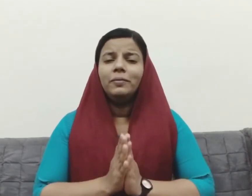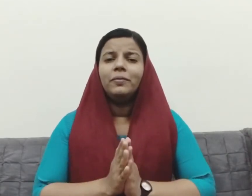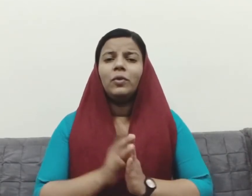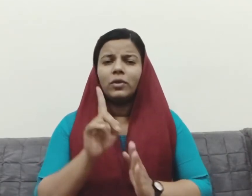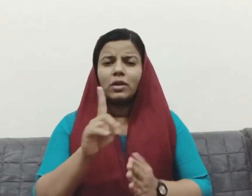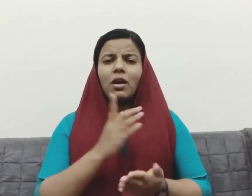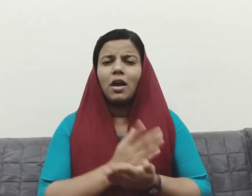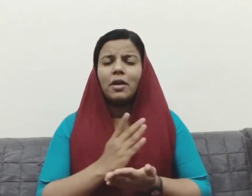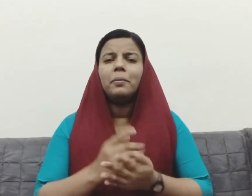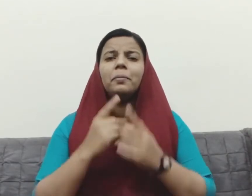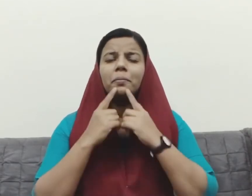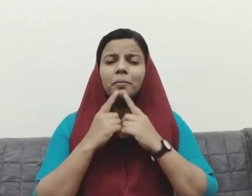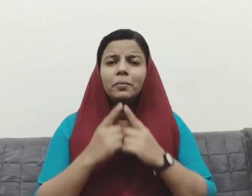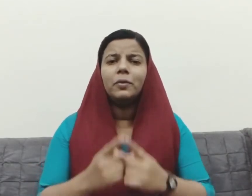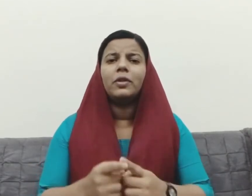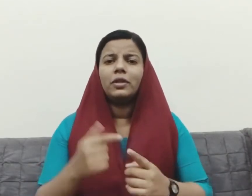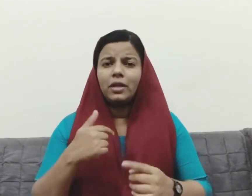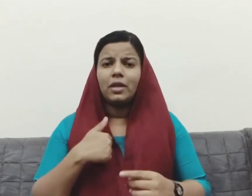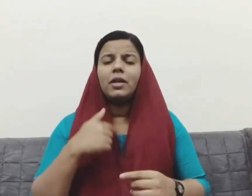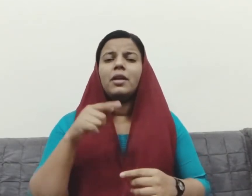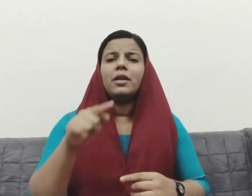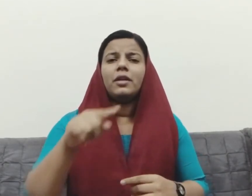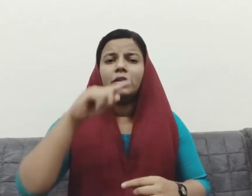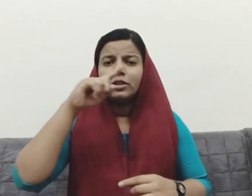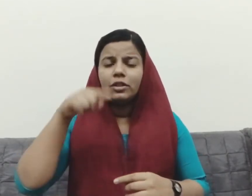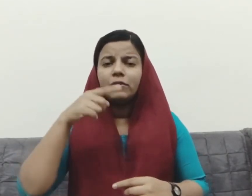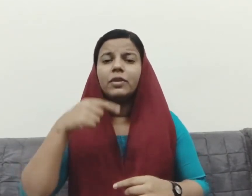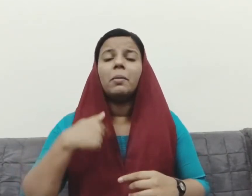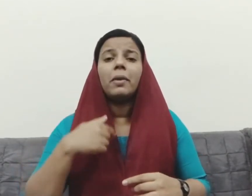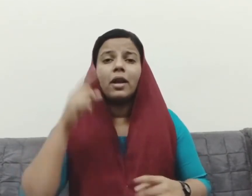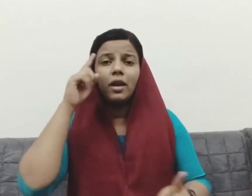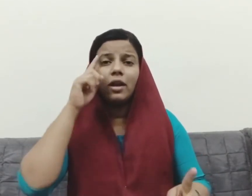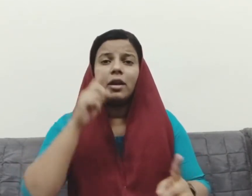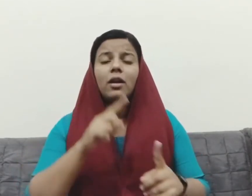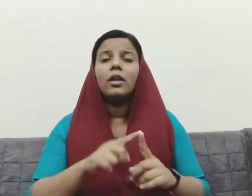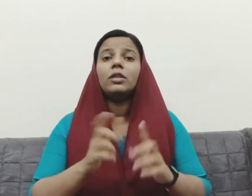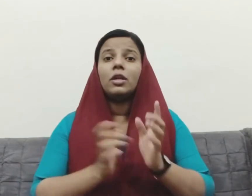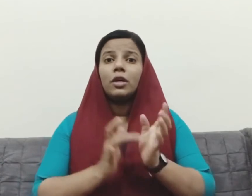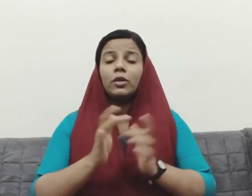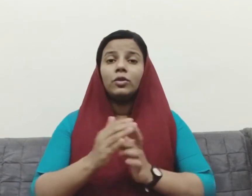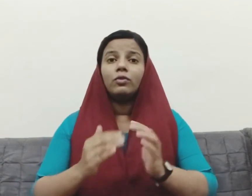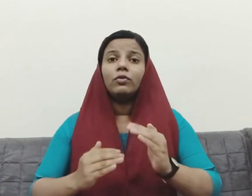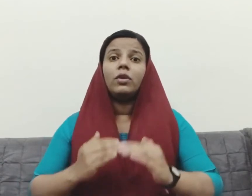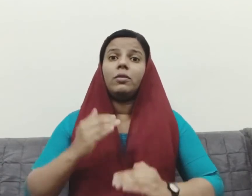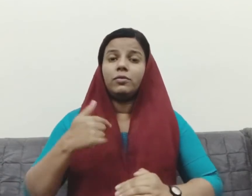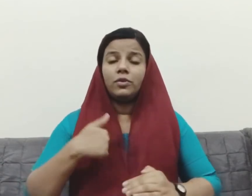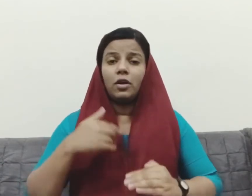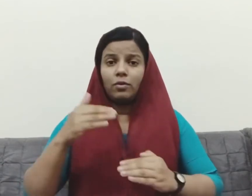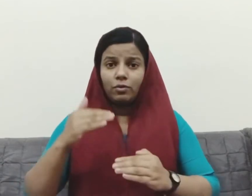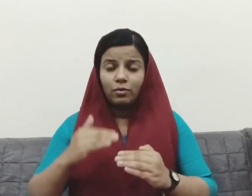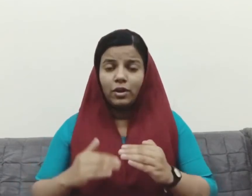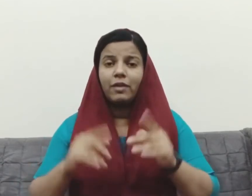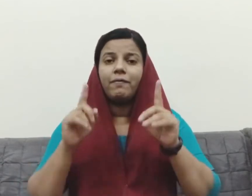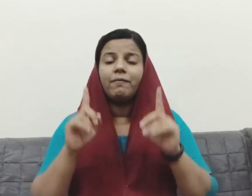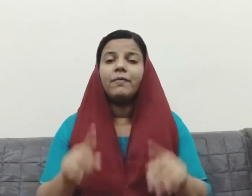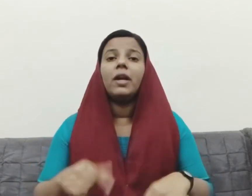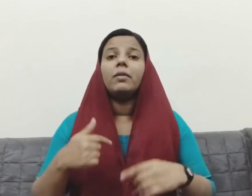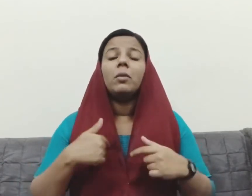നമ്മളെ സജസ്റ്റ് ചെയ്യുക, നിങ്ങളുടെ ജീവിതത്തിലും എൻ്റെ ജീവിതത്തിലും എന്തായിരിക്കണം നമ്മുടെ ലക്ഷ്യം, ക്രിസ്തു വളരണം, ഞാൻ കുറയണം. പക്ഷേ നമുക്കെല്ലാം